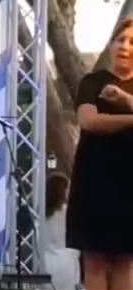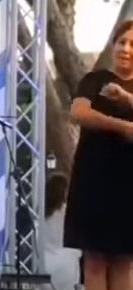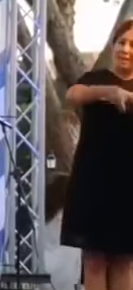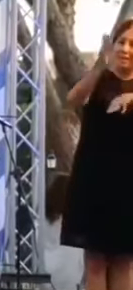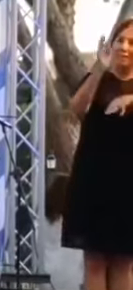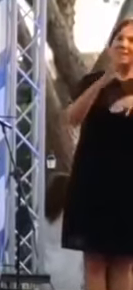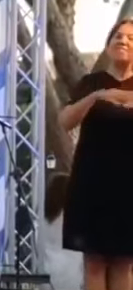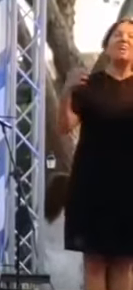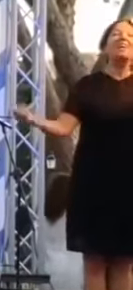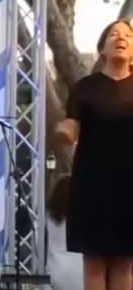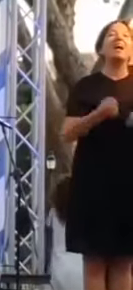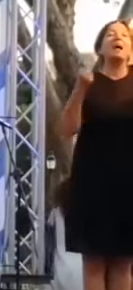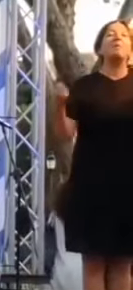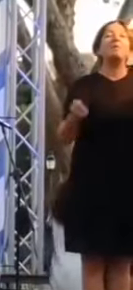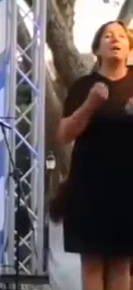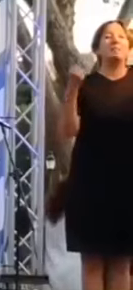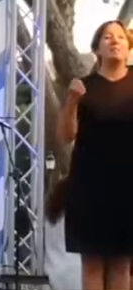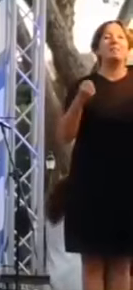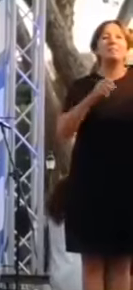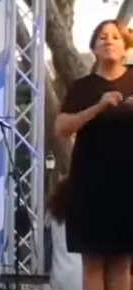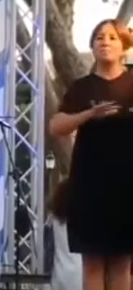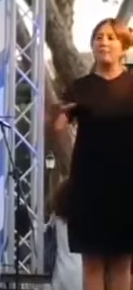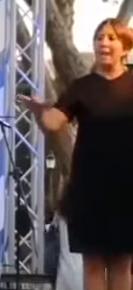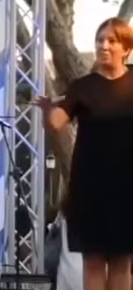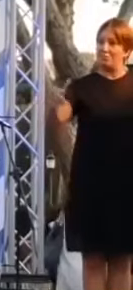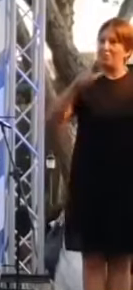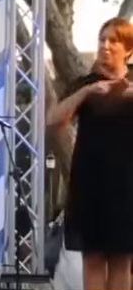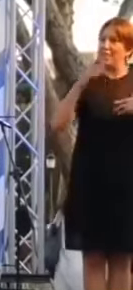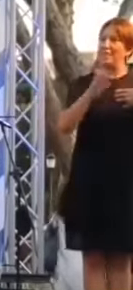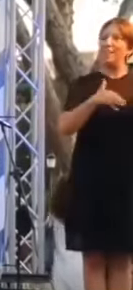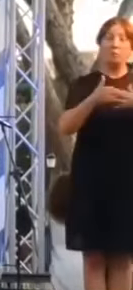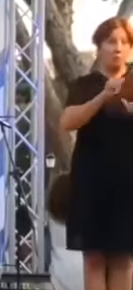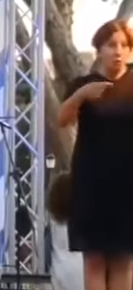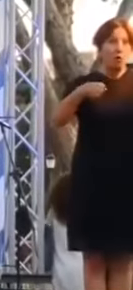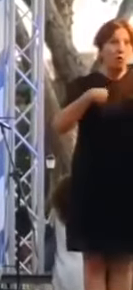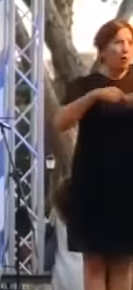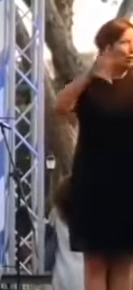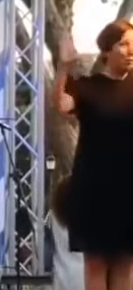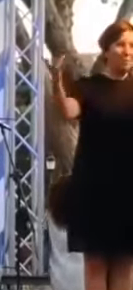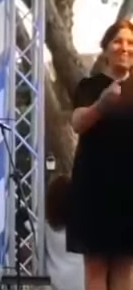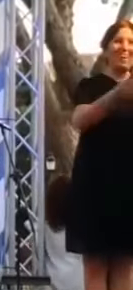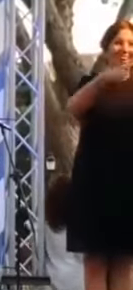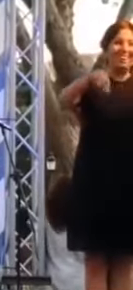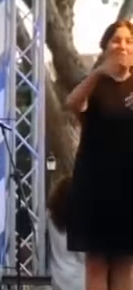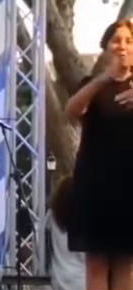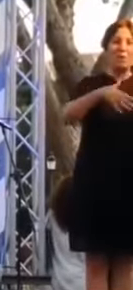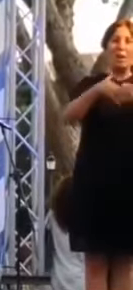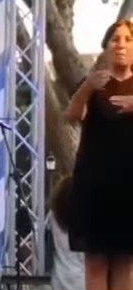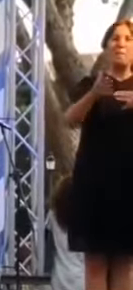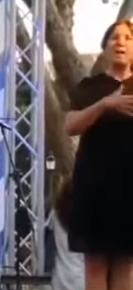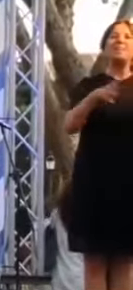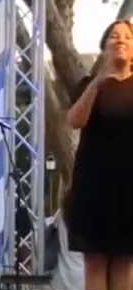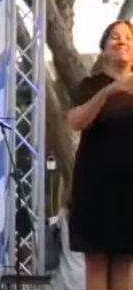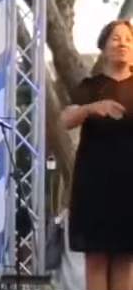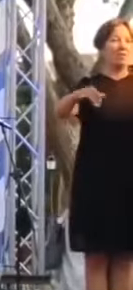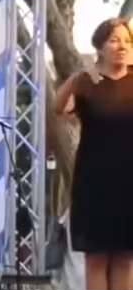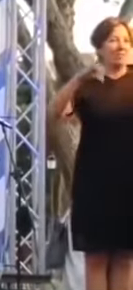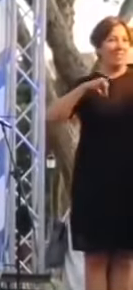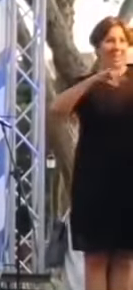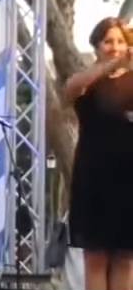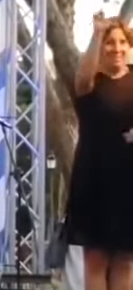Marche a fare campagna elettorale anche voi sulla spiaggia, così ci date una mano, che solo io, tutti quanti, anche voi, così facciamo